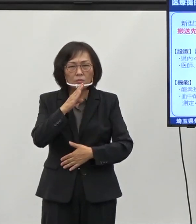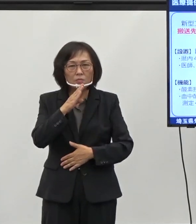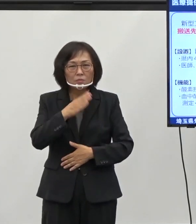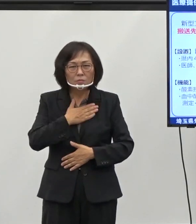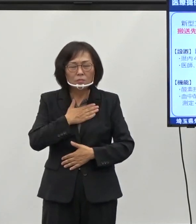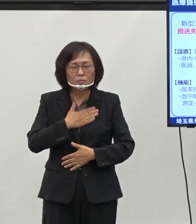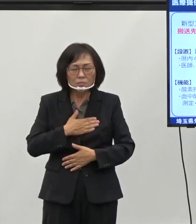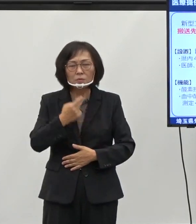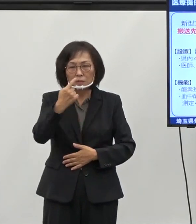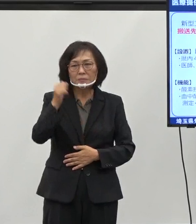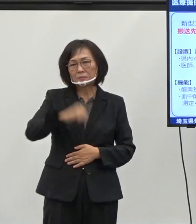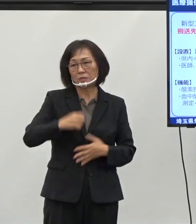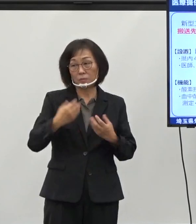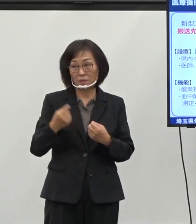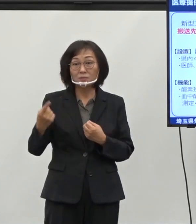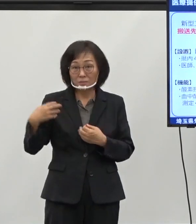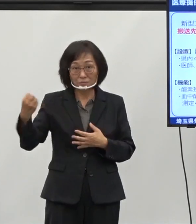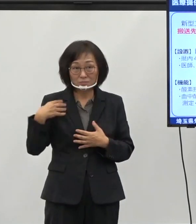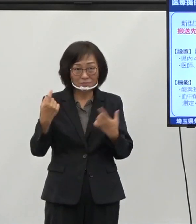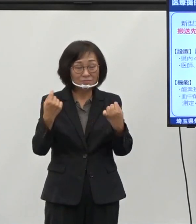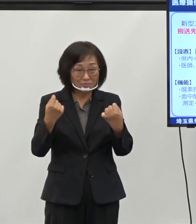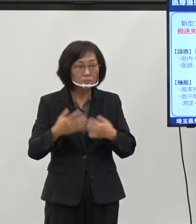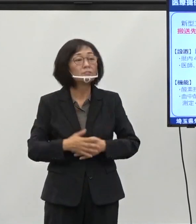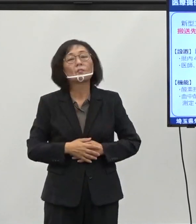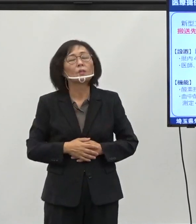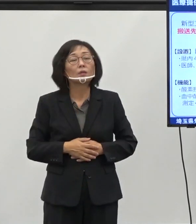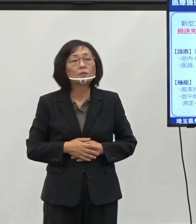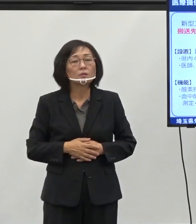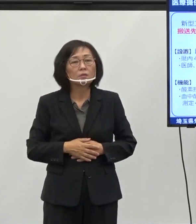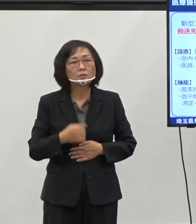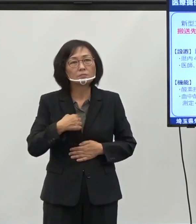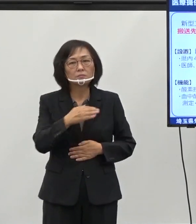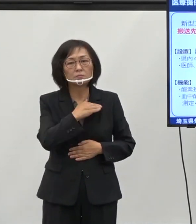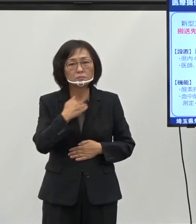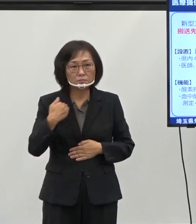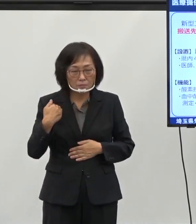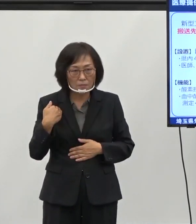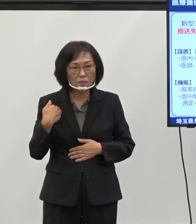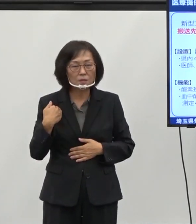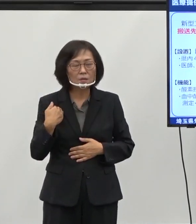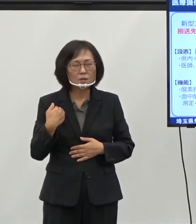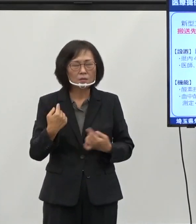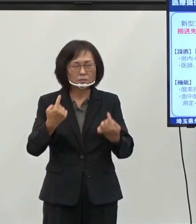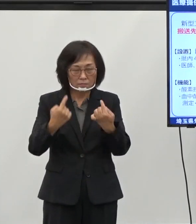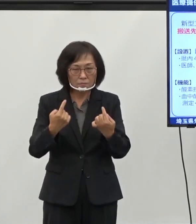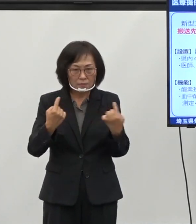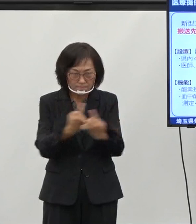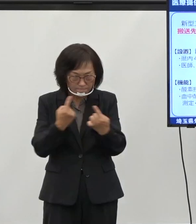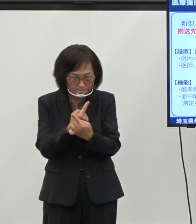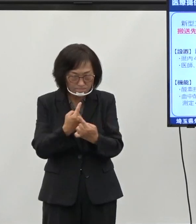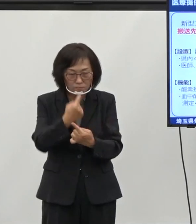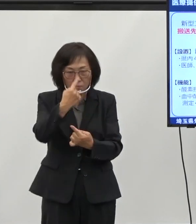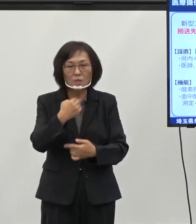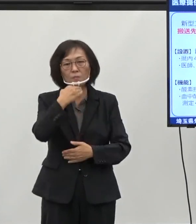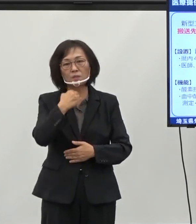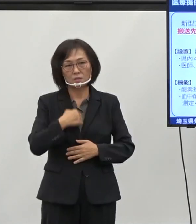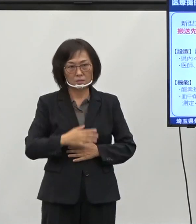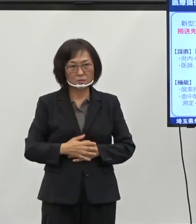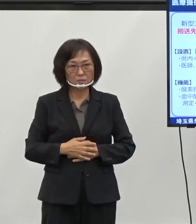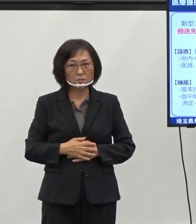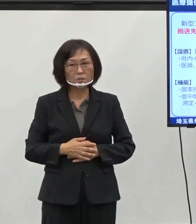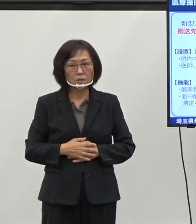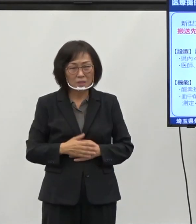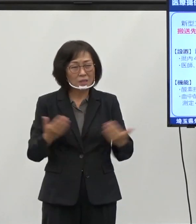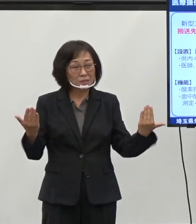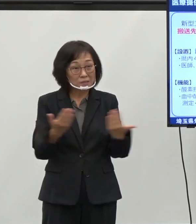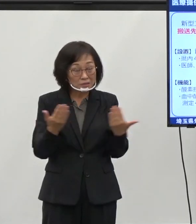らっしゃいますかね。それが実はその時点であります。で私どもとしてはそれを訂正されることを待っていました。これは当然これだけ業務